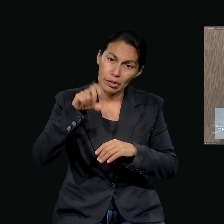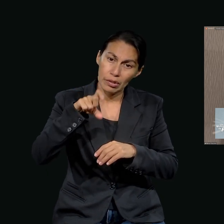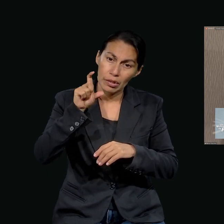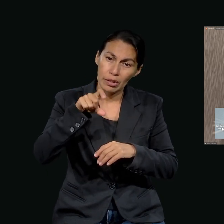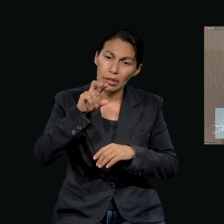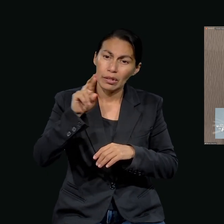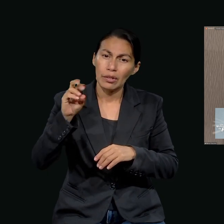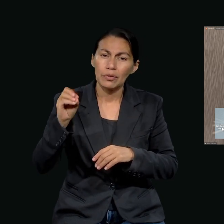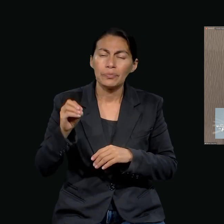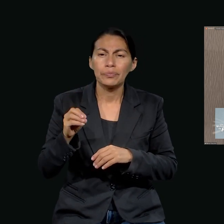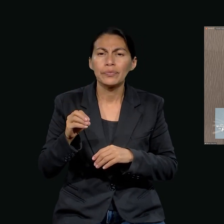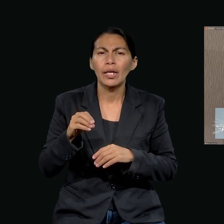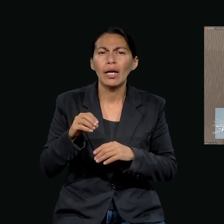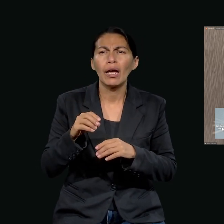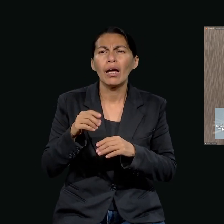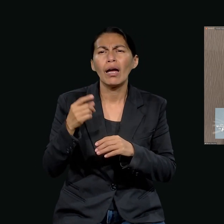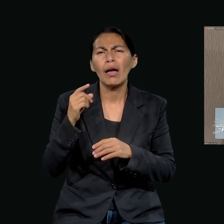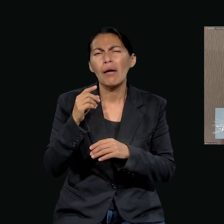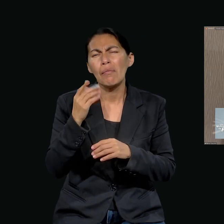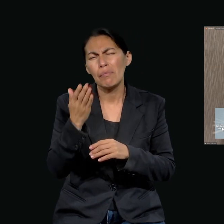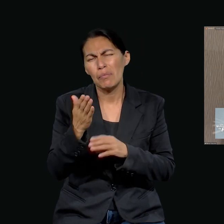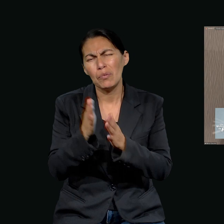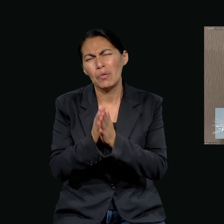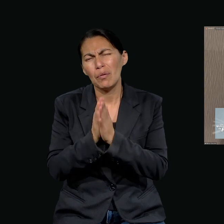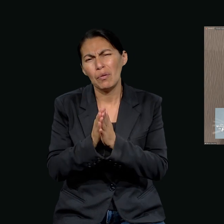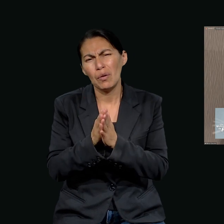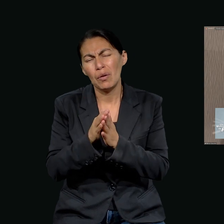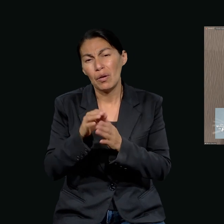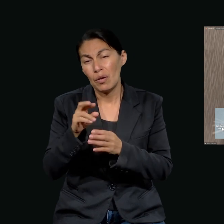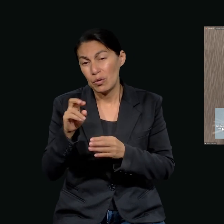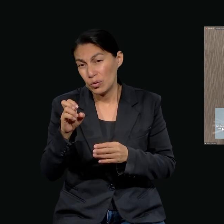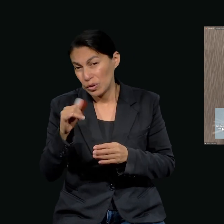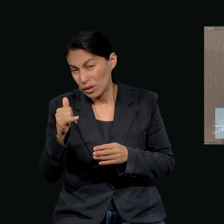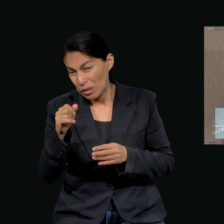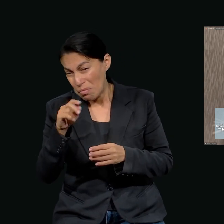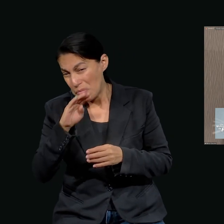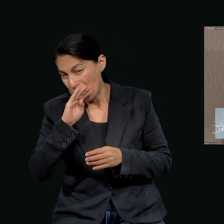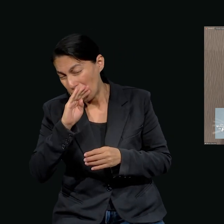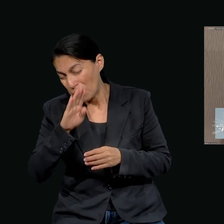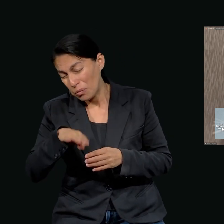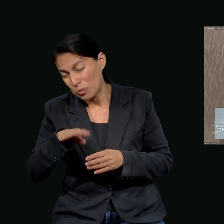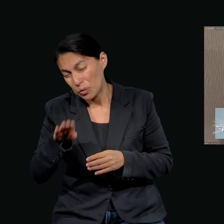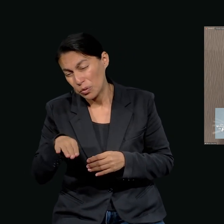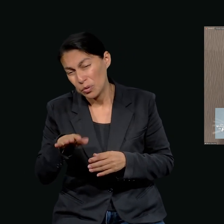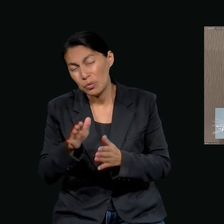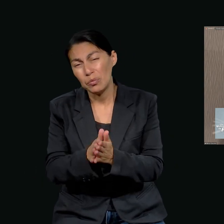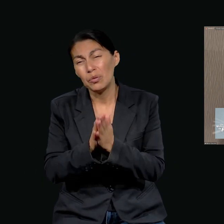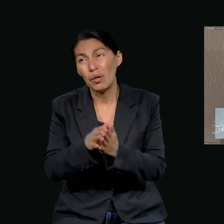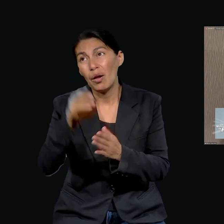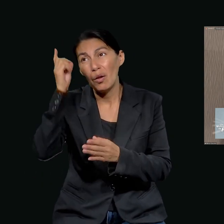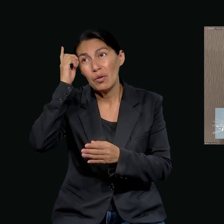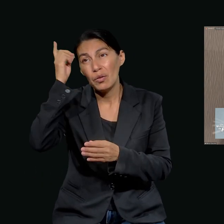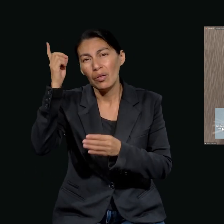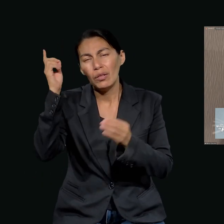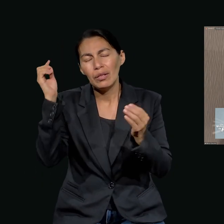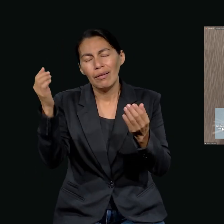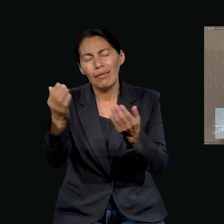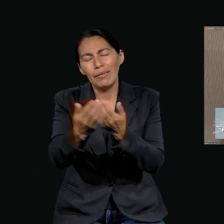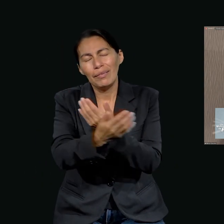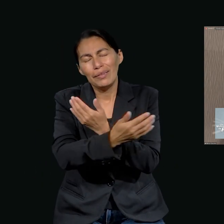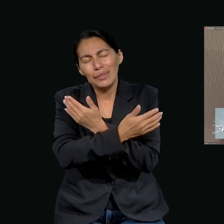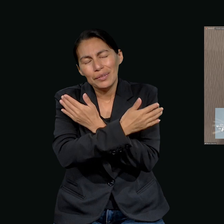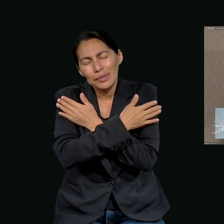por favor Oración Por Aurora Y Rosy Su mami Dios La llamó Al descanso Pido para que Encuentren